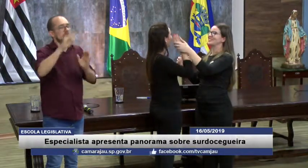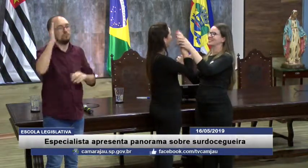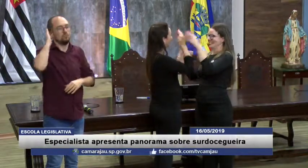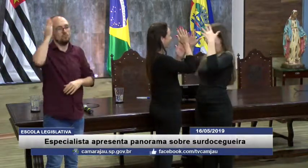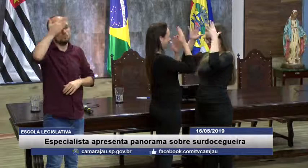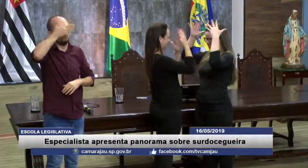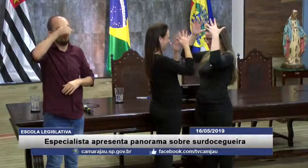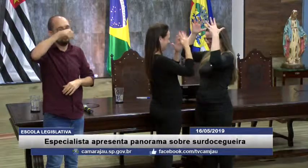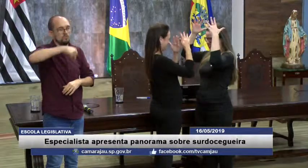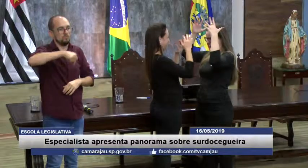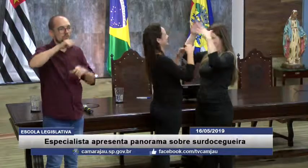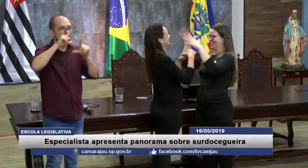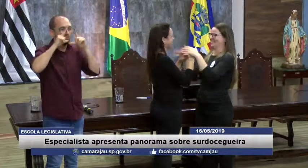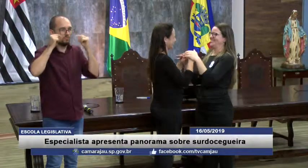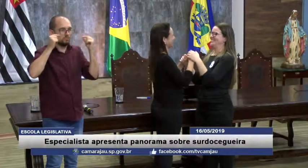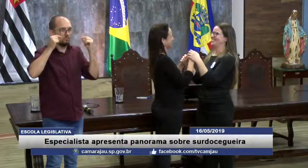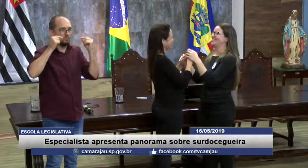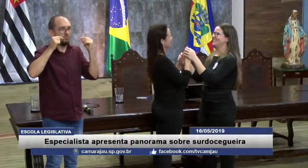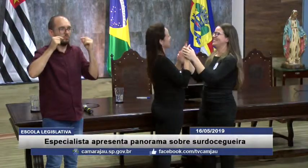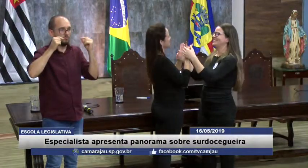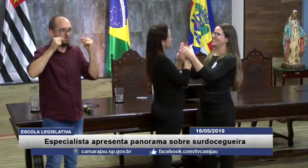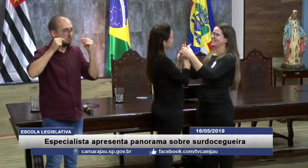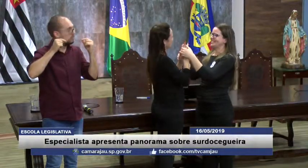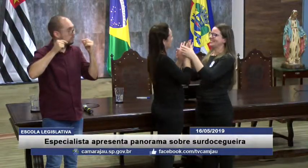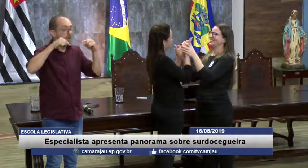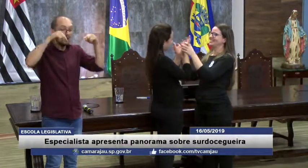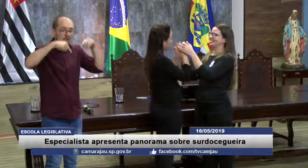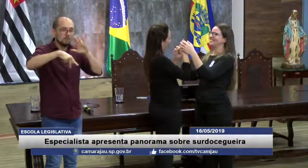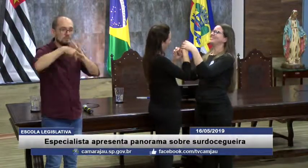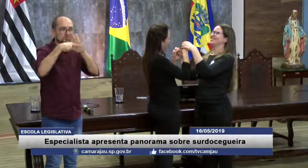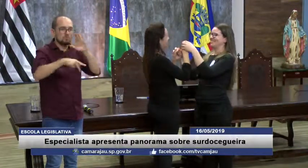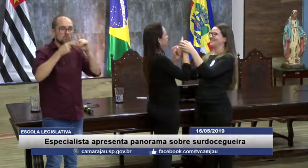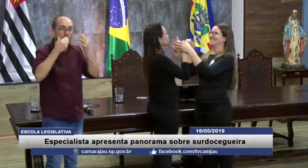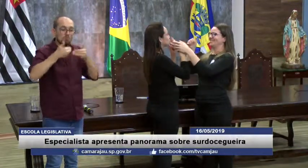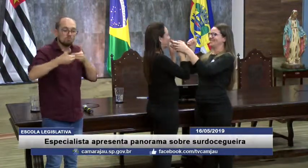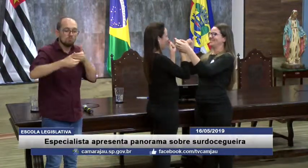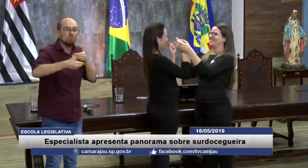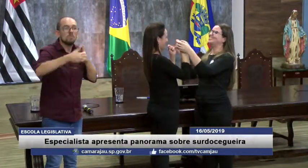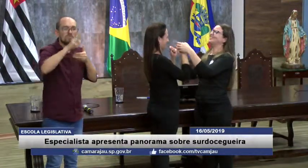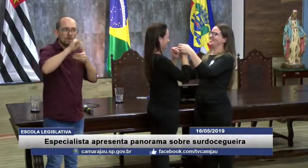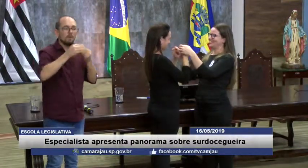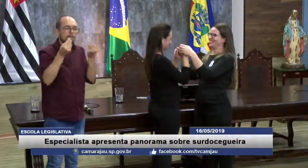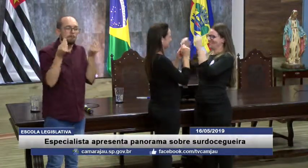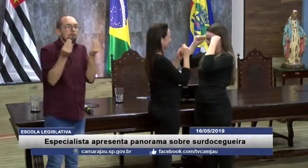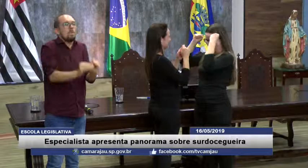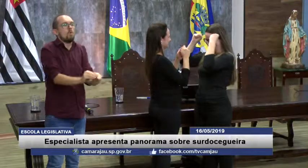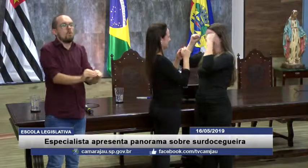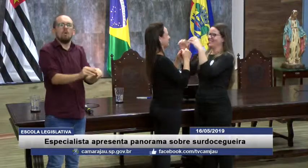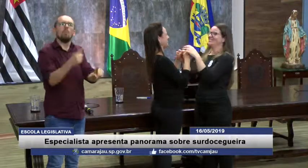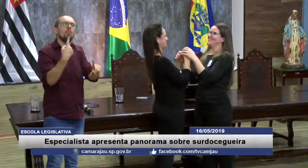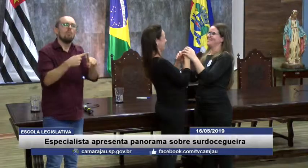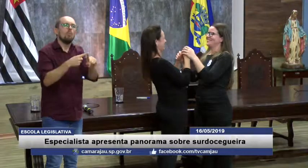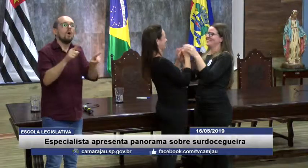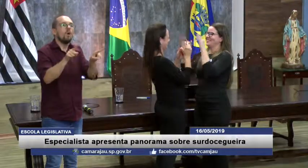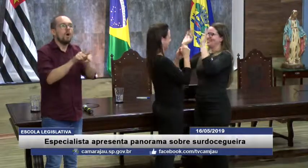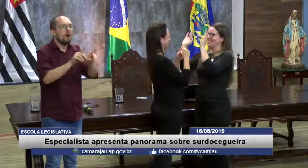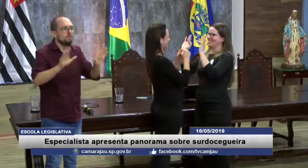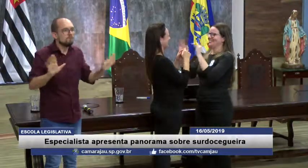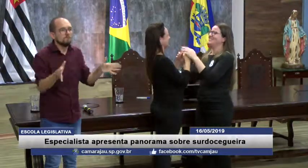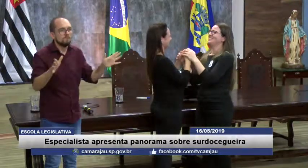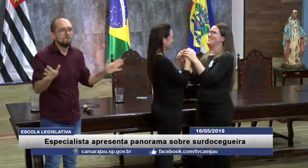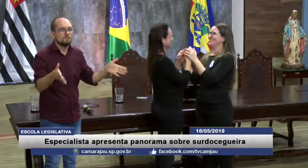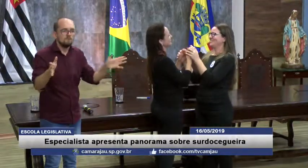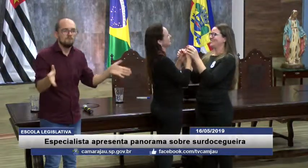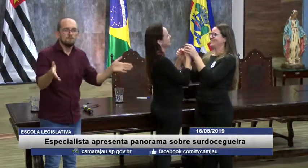dia alusivo, né, da pessoa surdo-cega, aqui no município de Jaú. Uma iniciativa justamente para fomentar essa questão, para